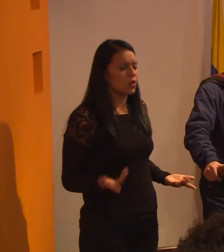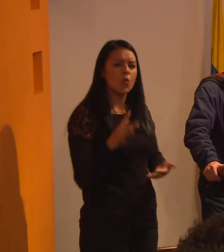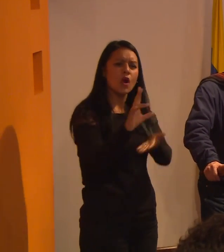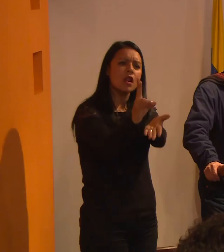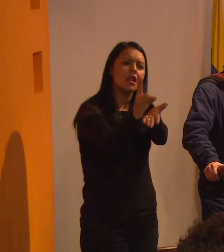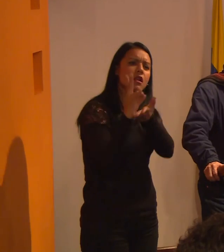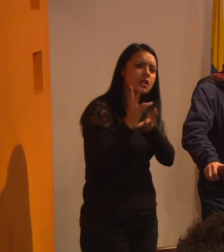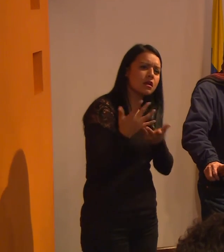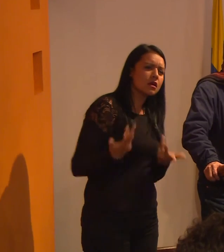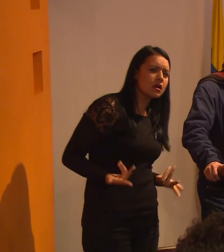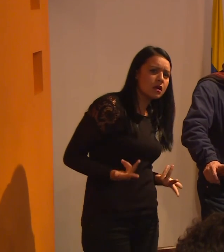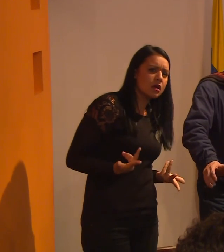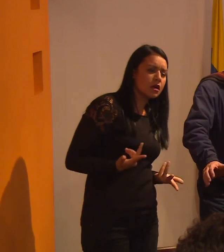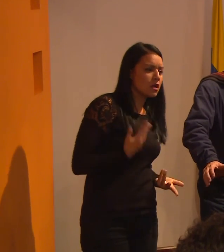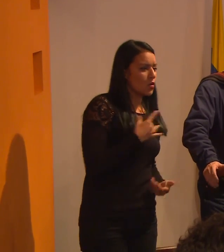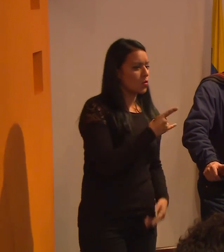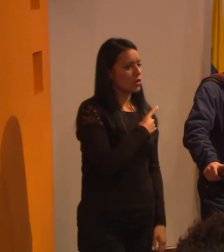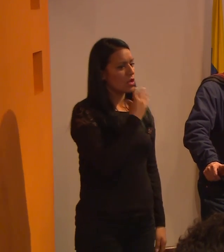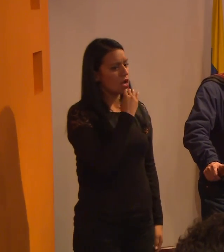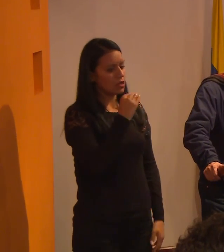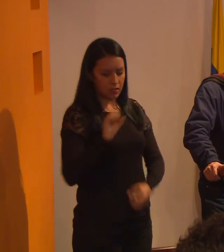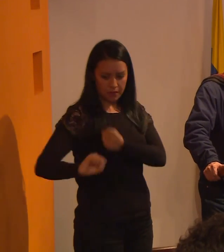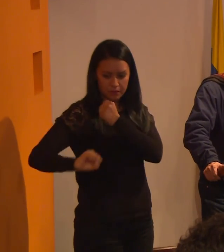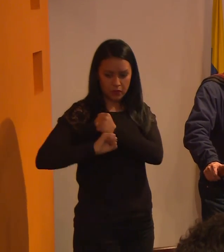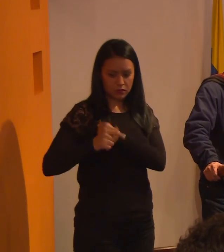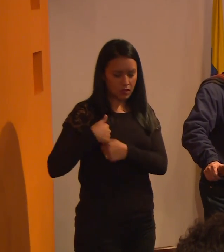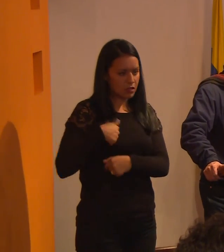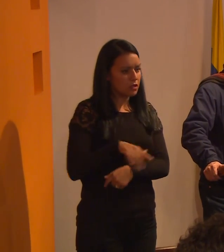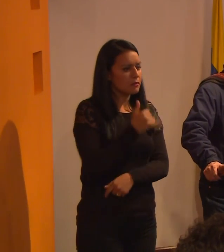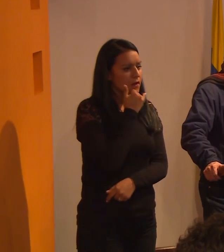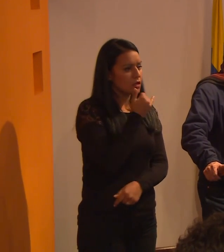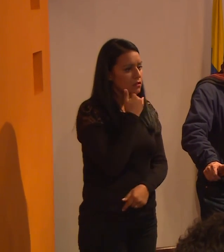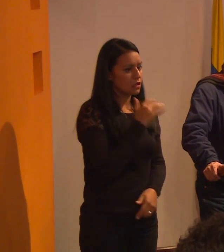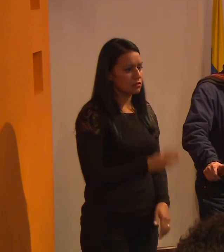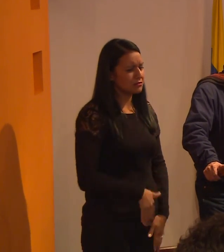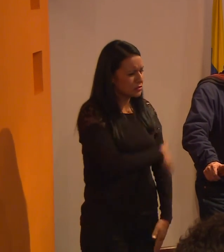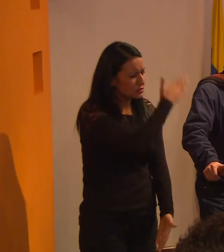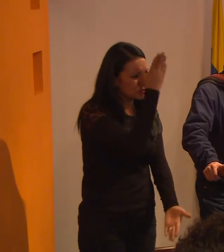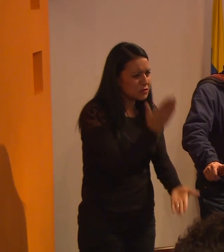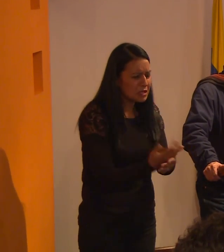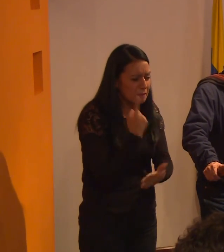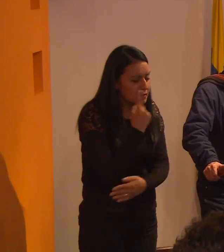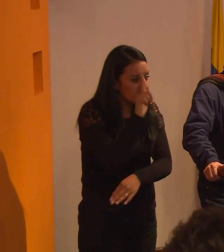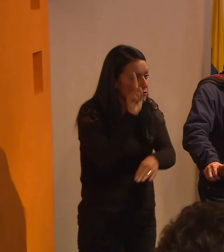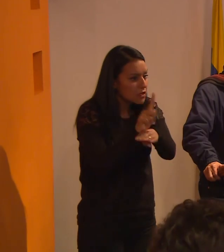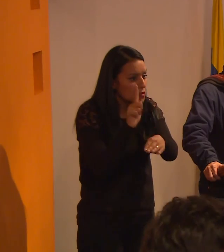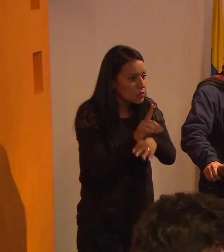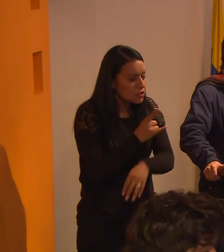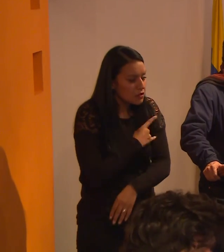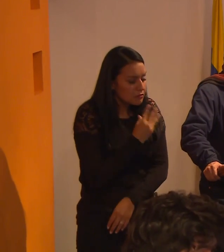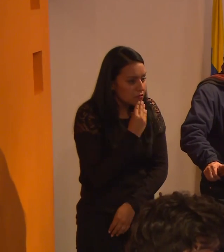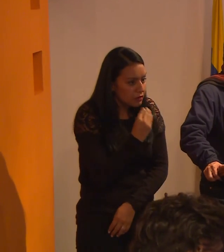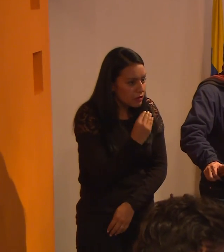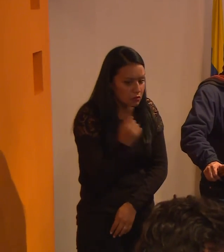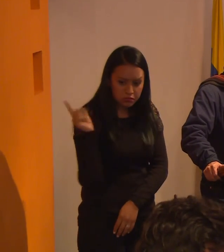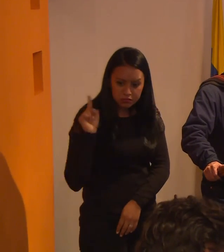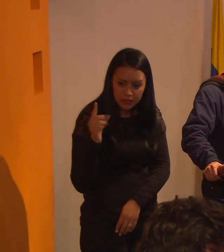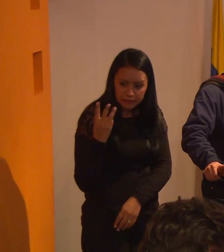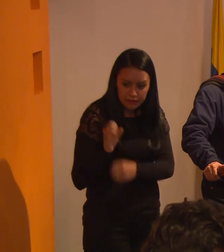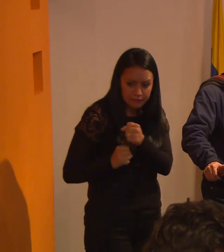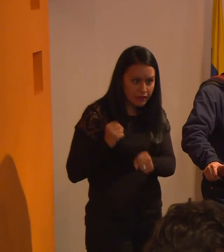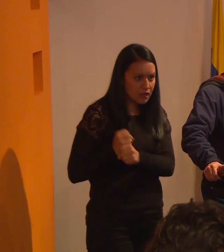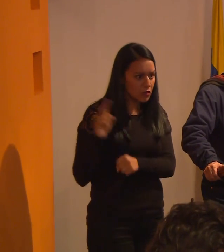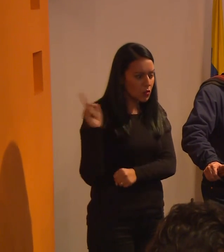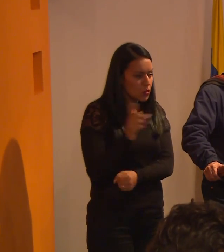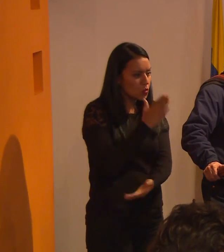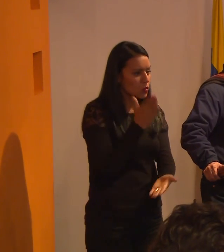modelo y cómo es que los Andes respaldan lo que está pasando. Nunca se había fundado una facultad de educación en este país en los últimos 30